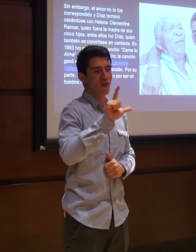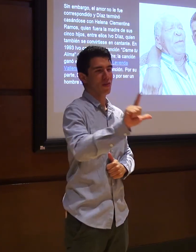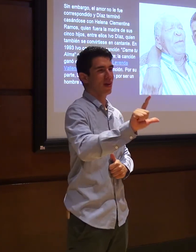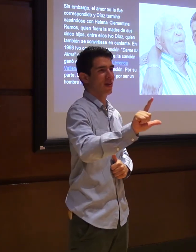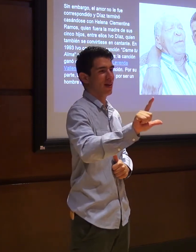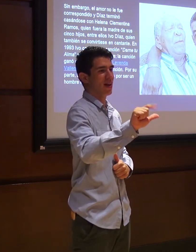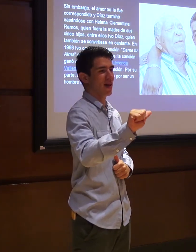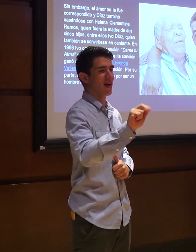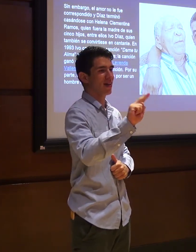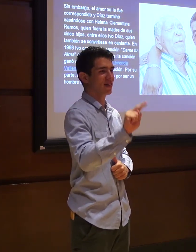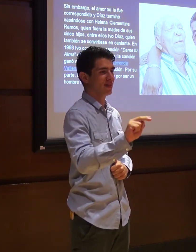juntos.